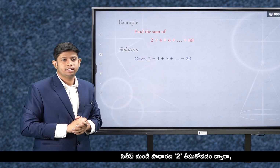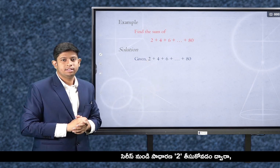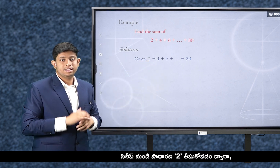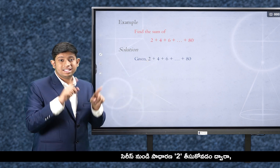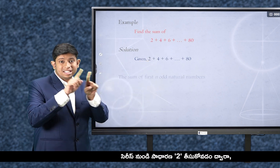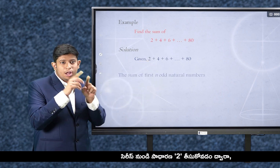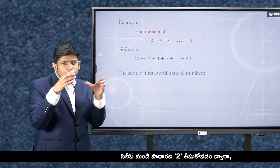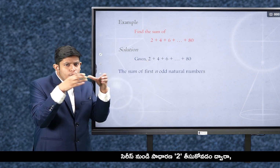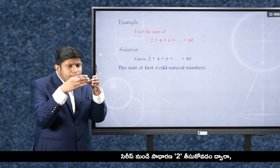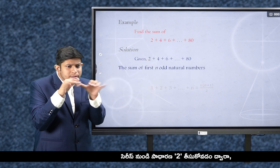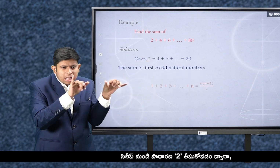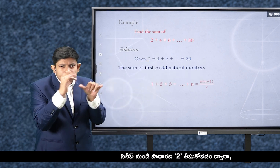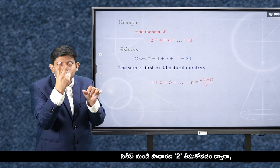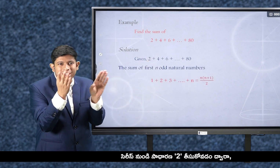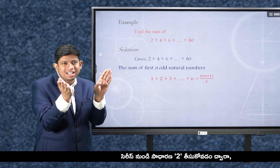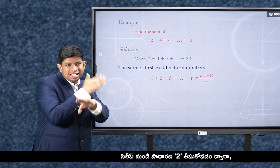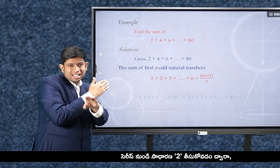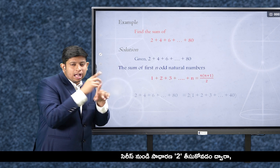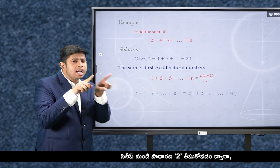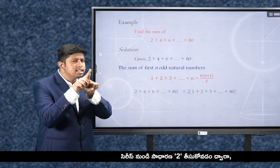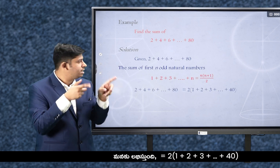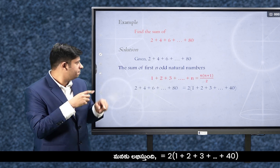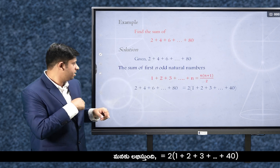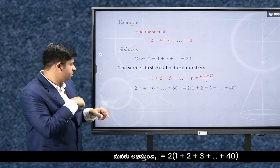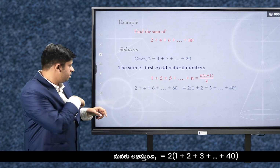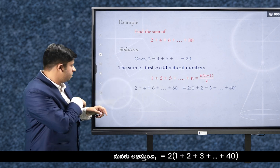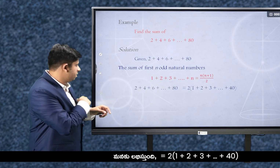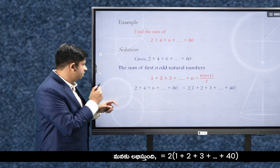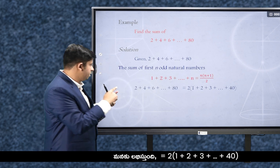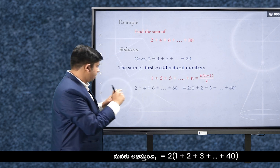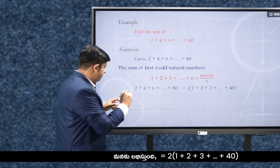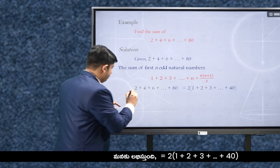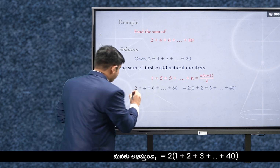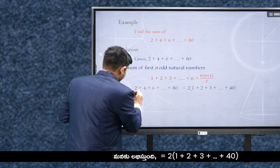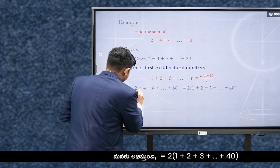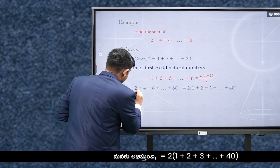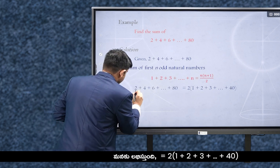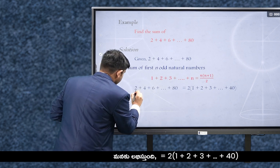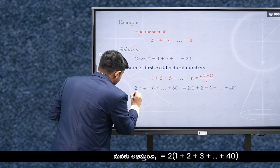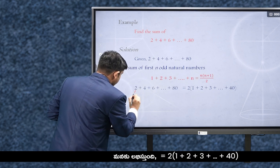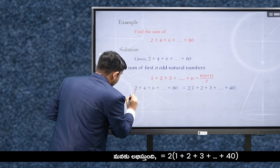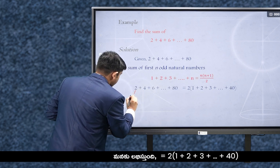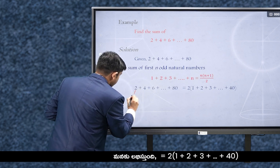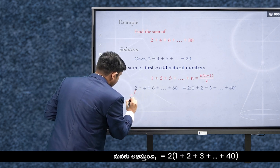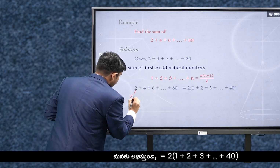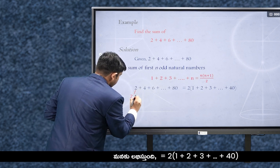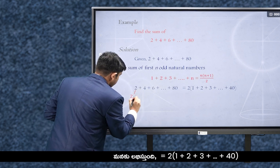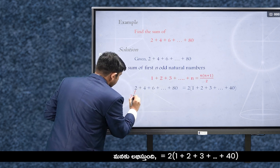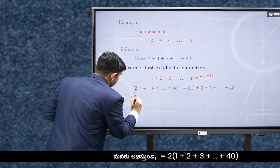సిరీస్ నుండి 2 సాధారణం తీసుకోవడం ద్వారా మనకు లభిస్తుంది 2 ఇంటూ 1 ప్లస్